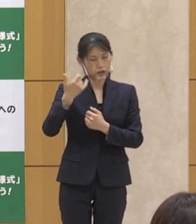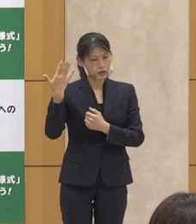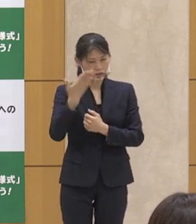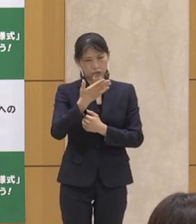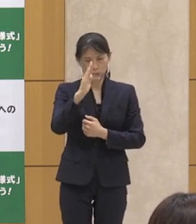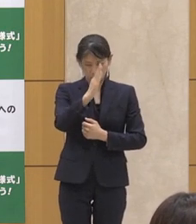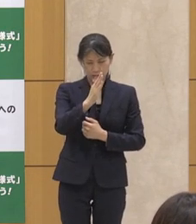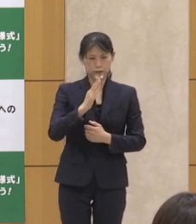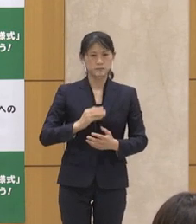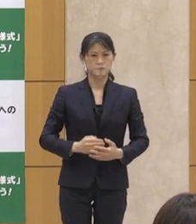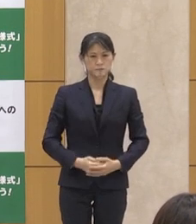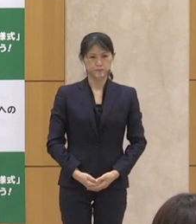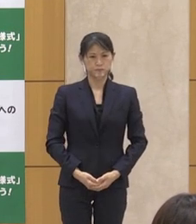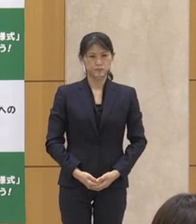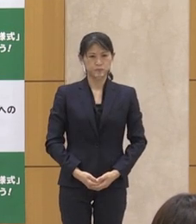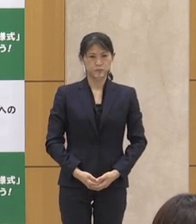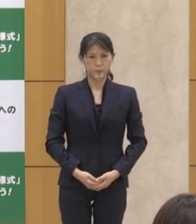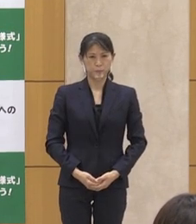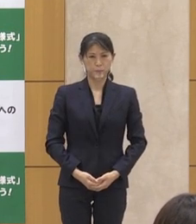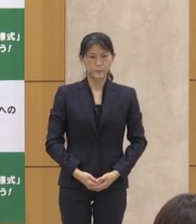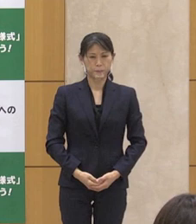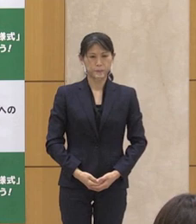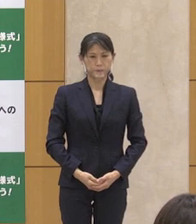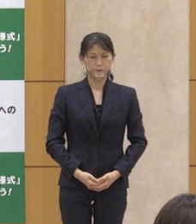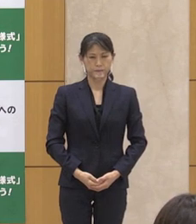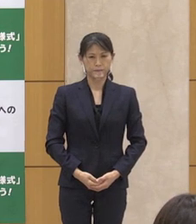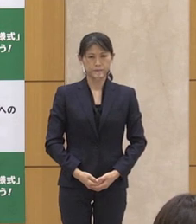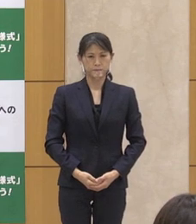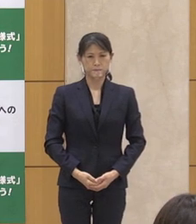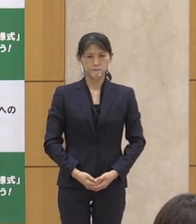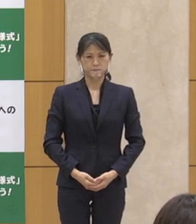引き続きまして、幹事社からのご質問をお願いいたします。